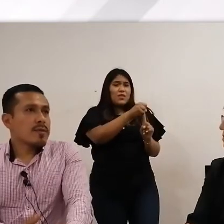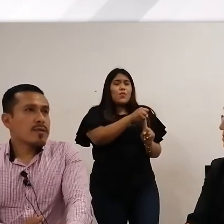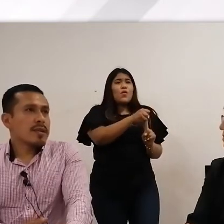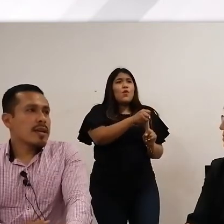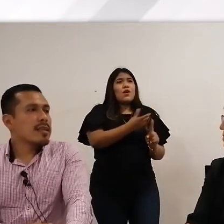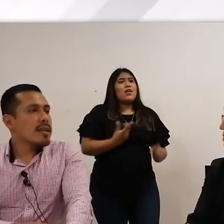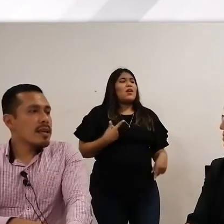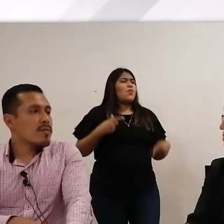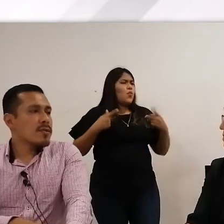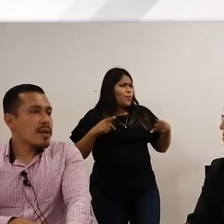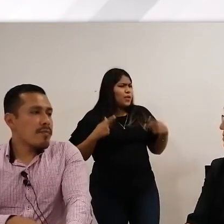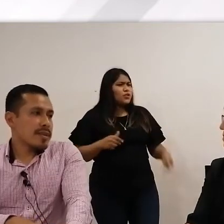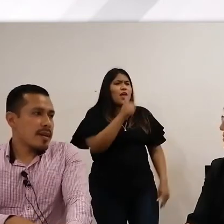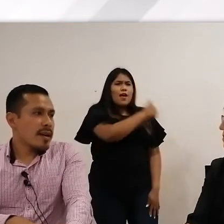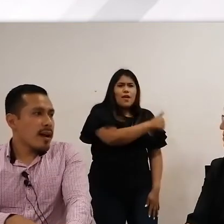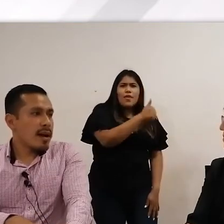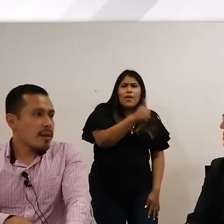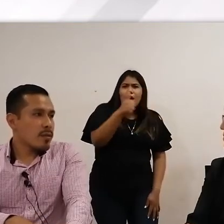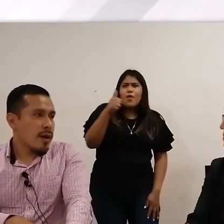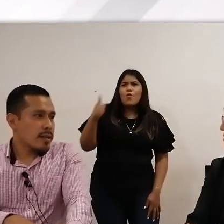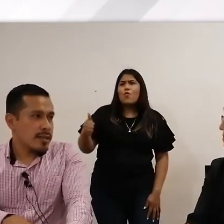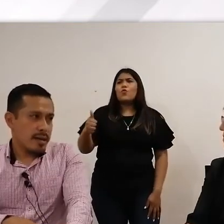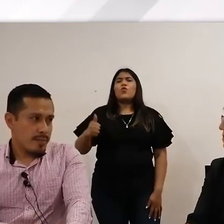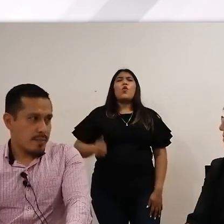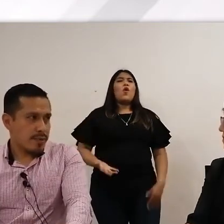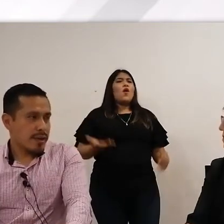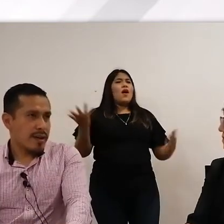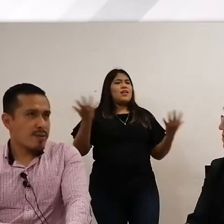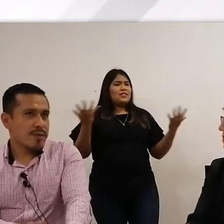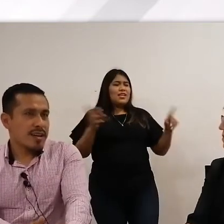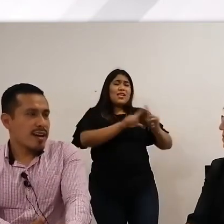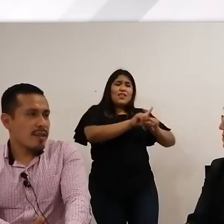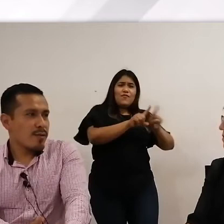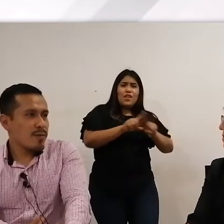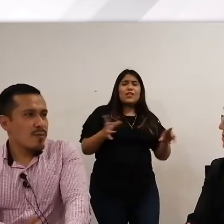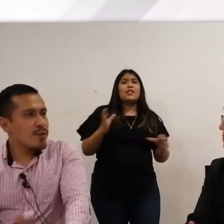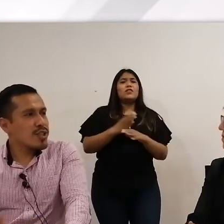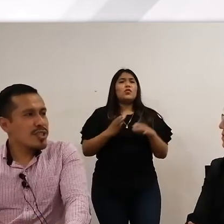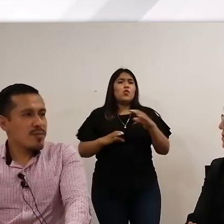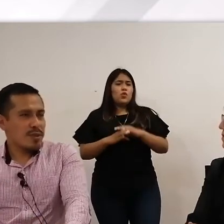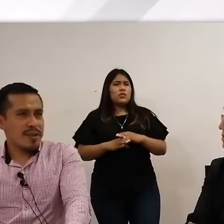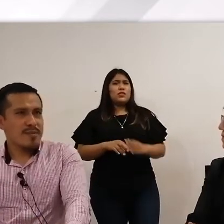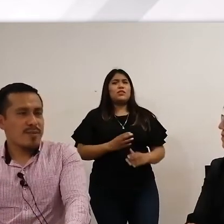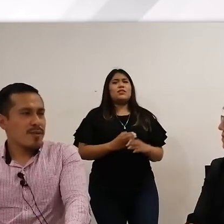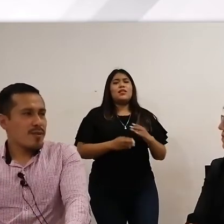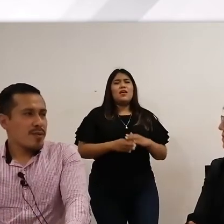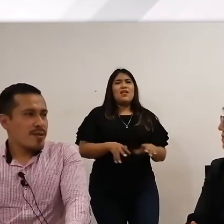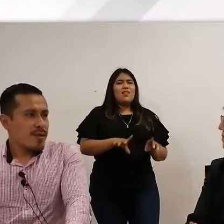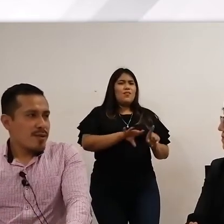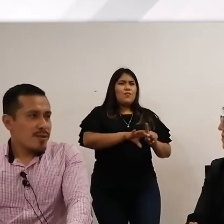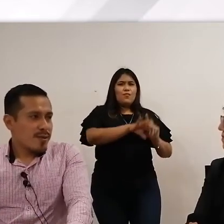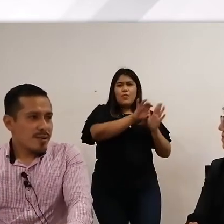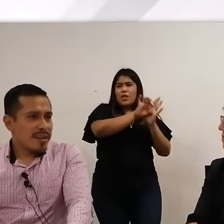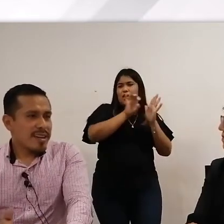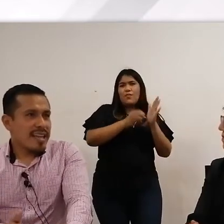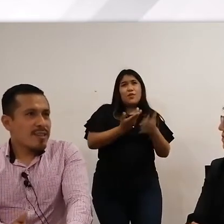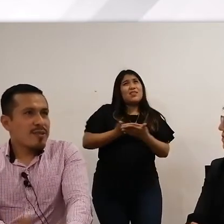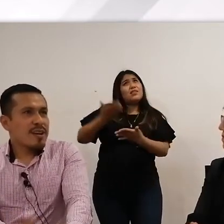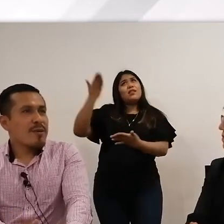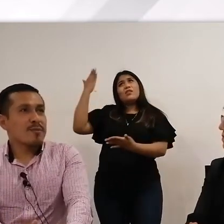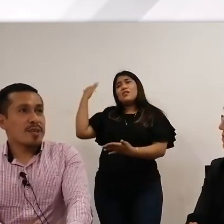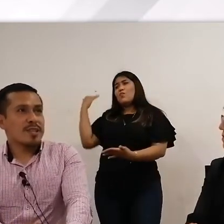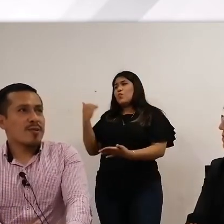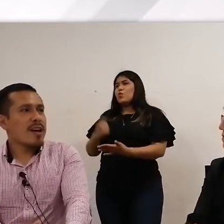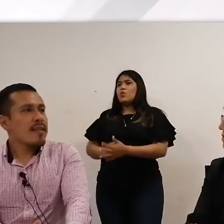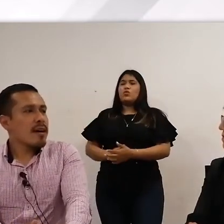diría que como sociedad tenemos que empezar a actuar ya, porque hemos dejado muchísimo tiempo en